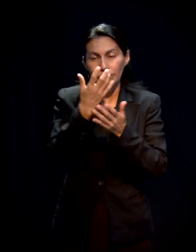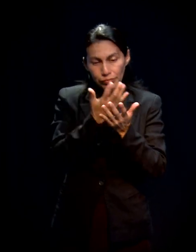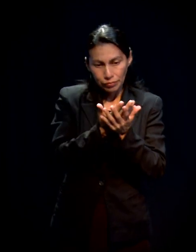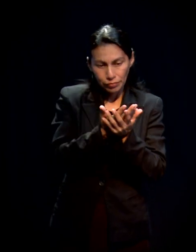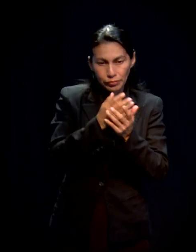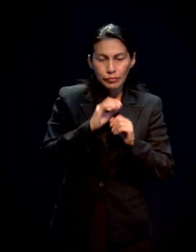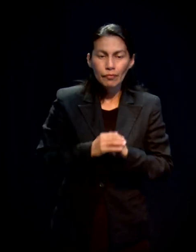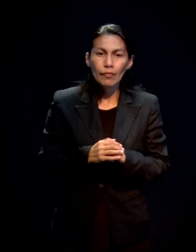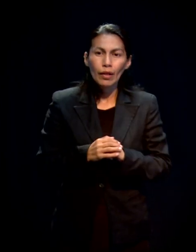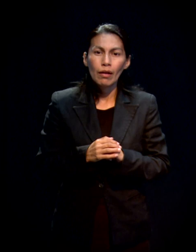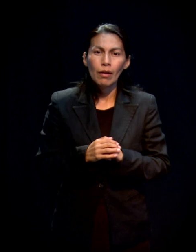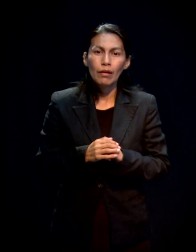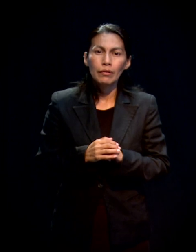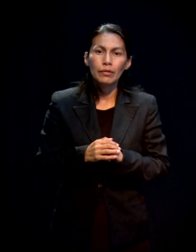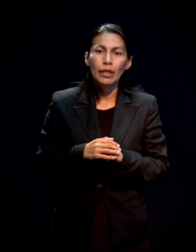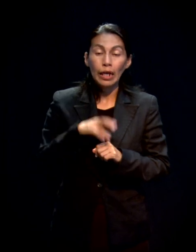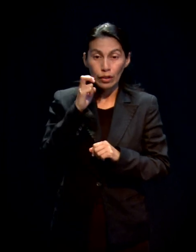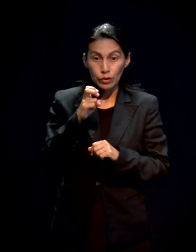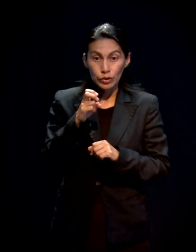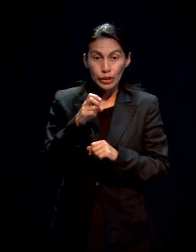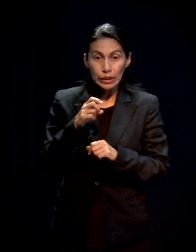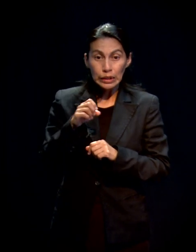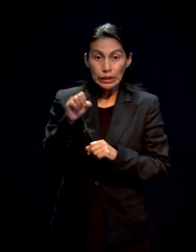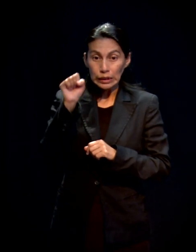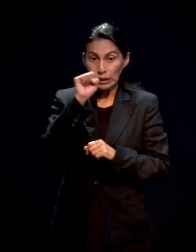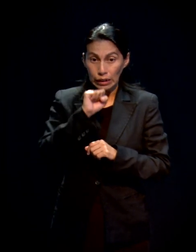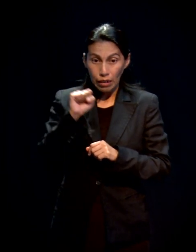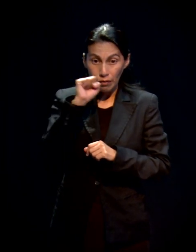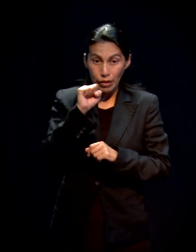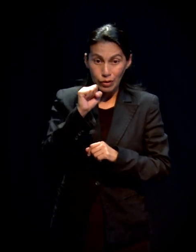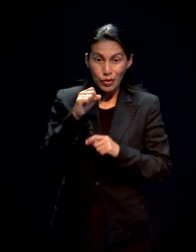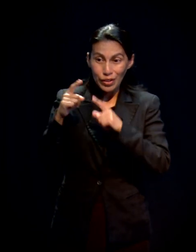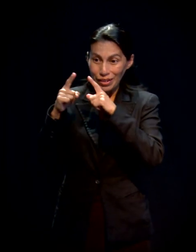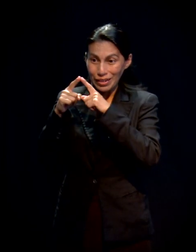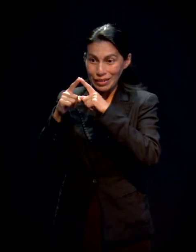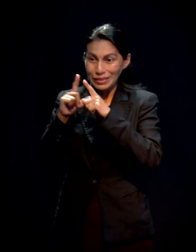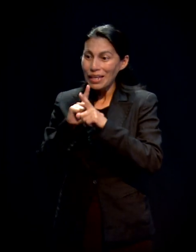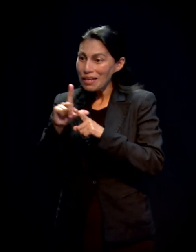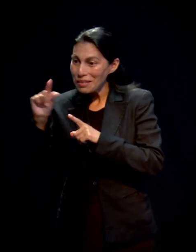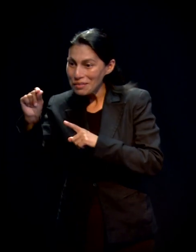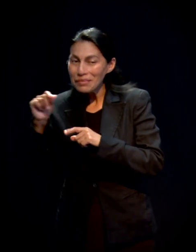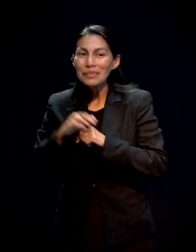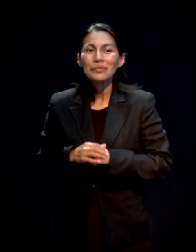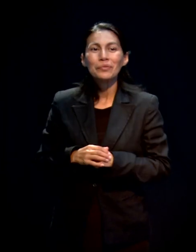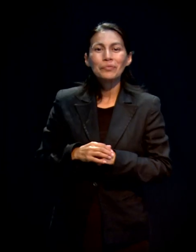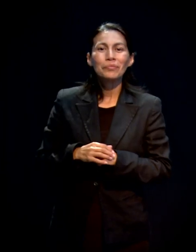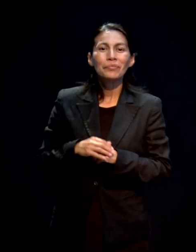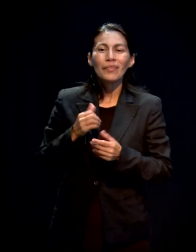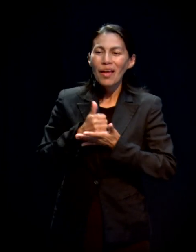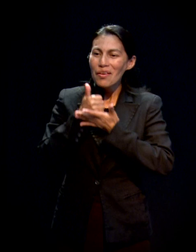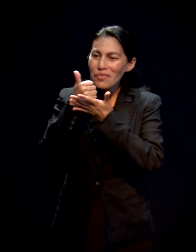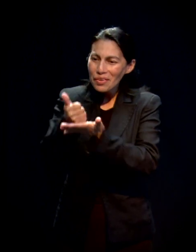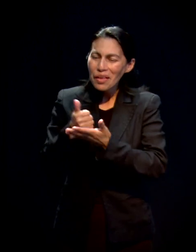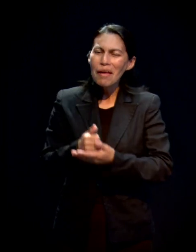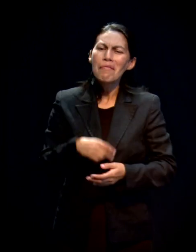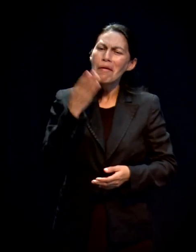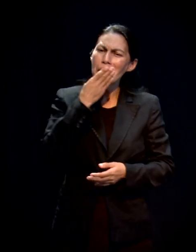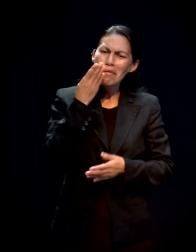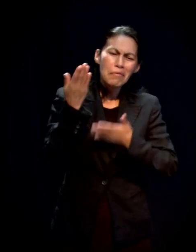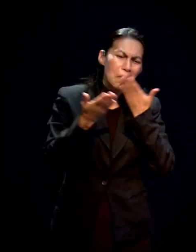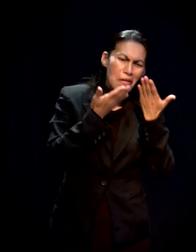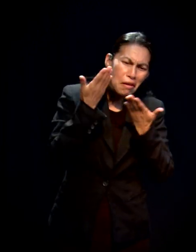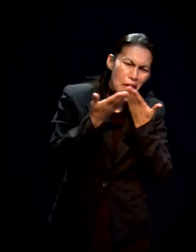era su escolta entonces ya asistía conmigo los sábados con mi familia incluso aportaba muchas cosas a la